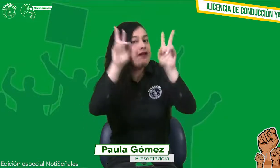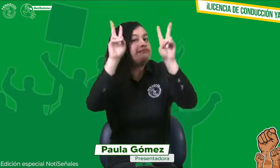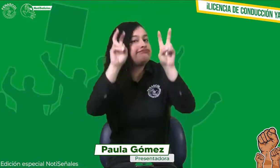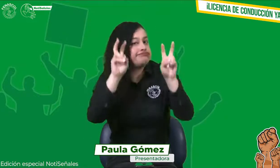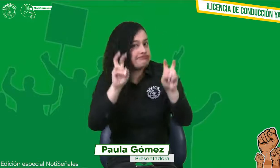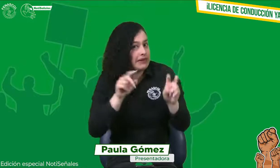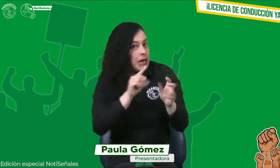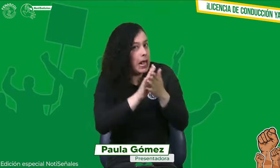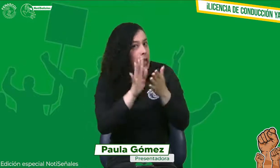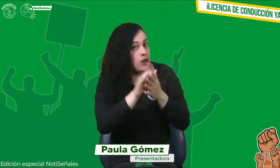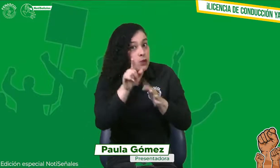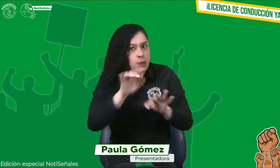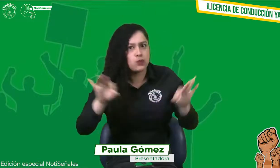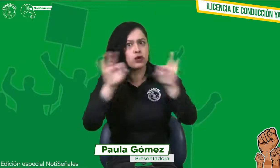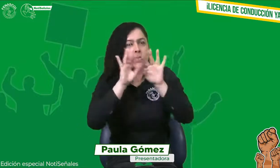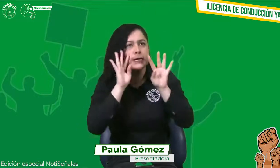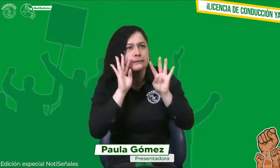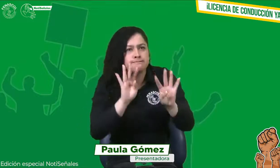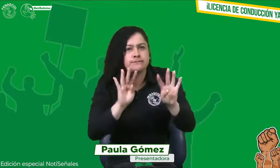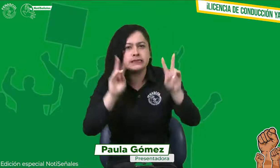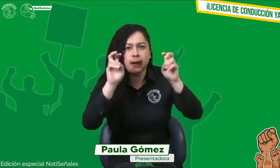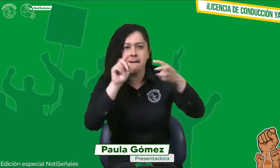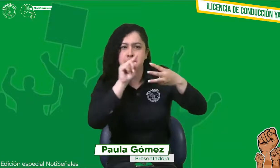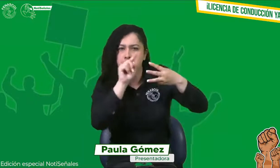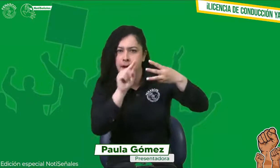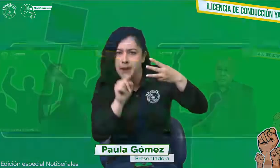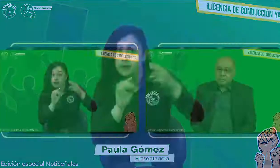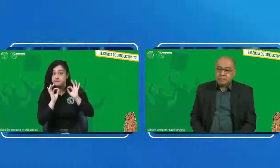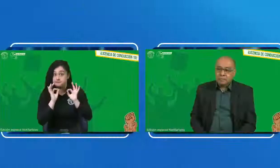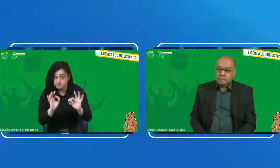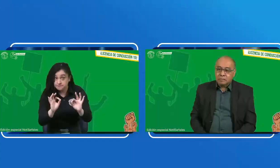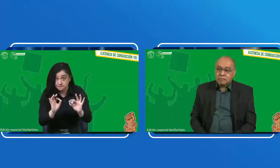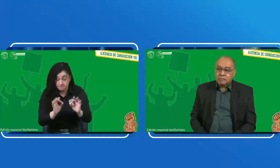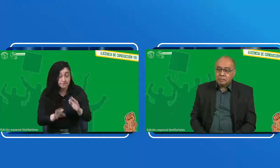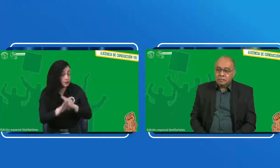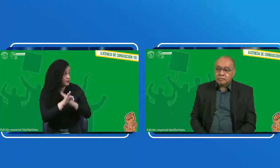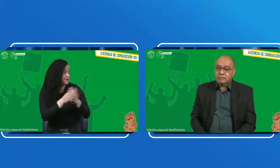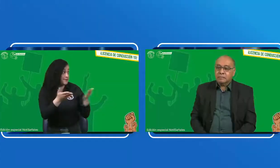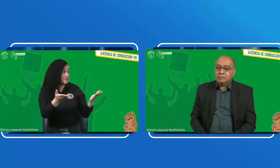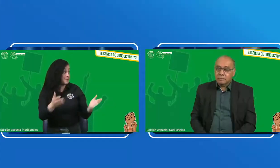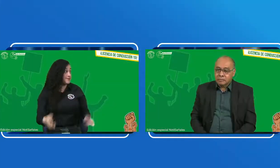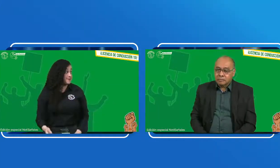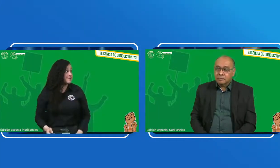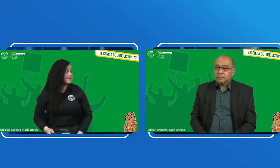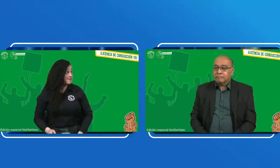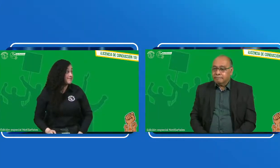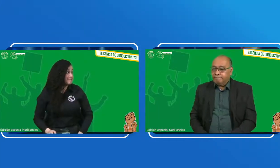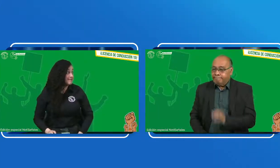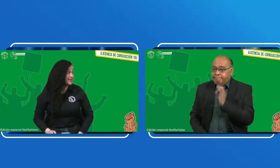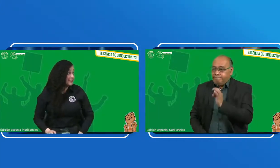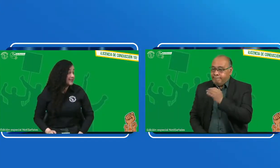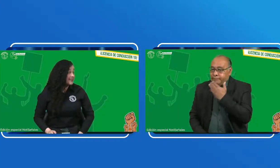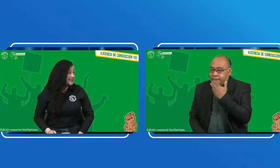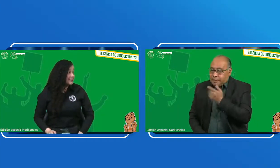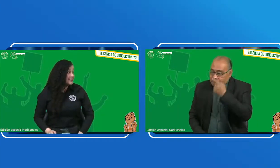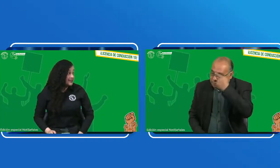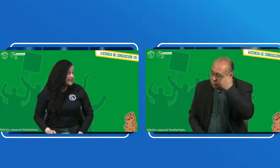esta información para después. Y pues que también nuestros invitados nos sigan contando sobre este tema.